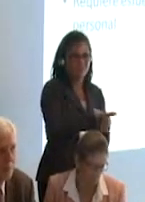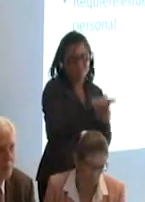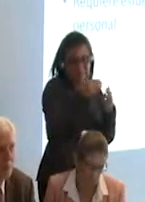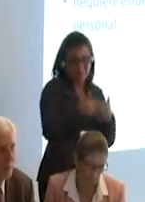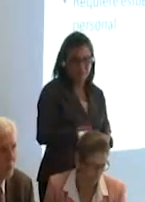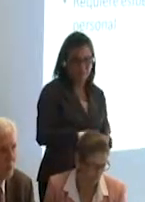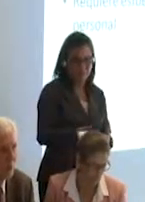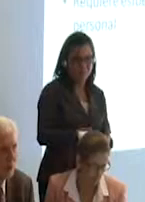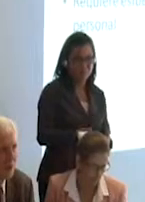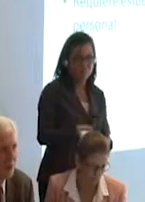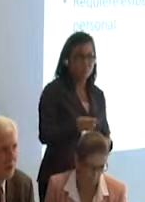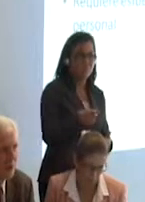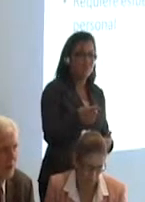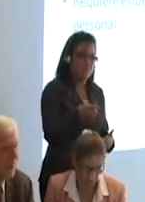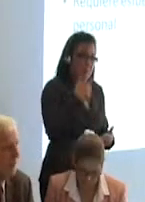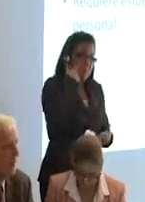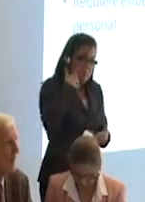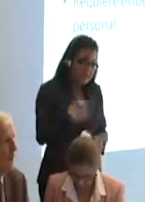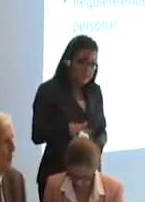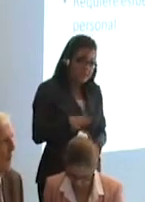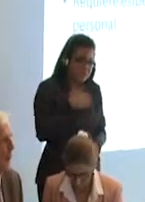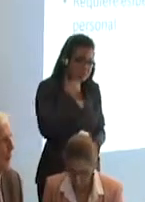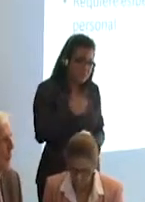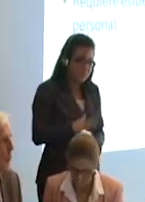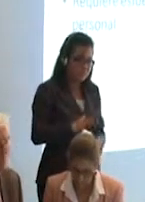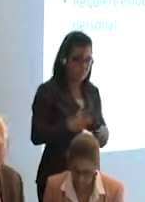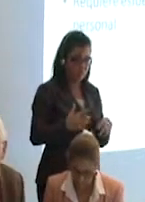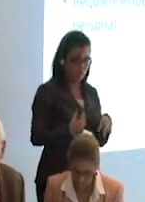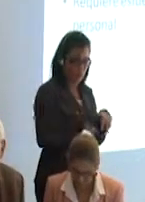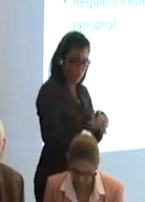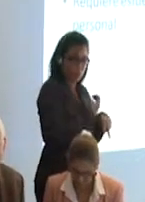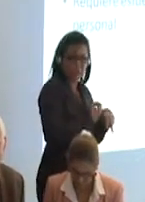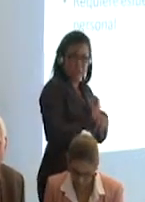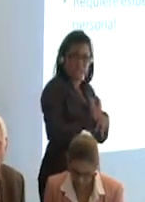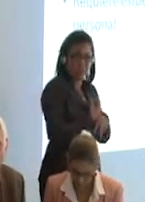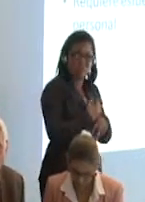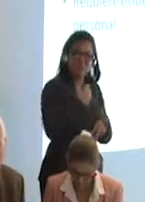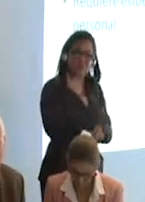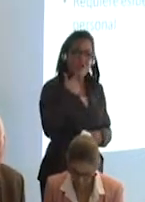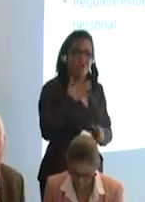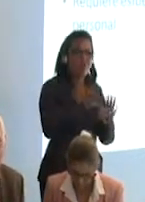discapacidad, pero aparentemente los docentes